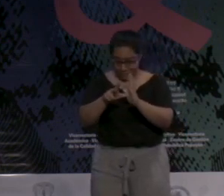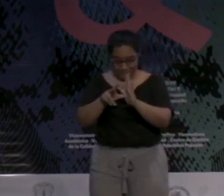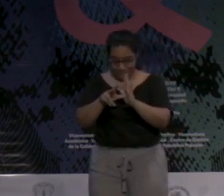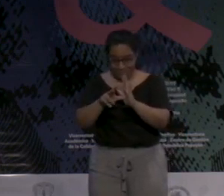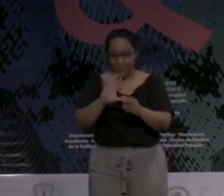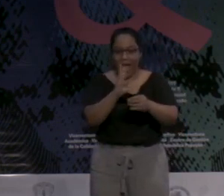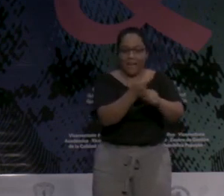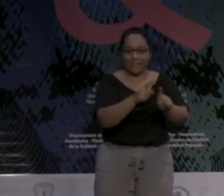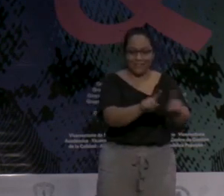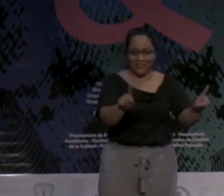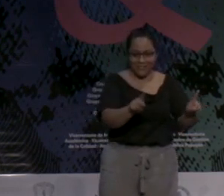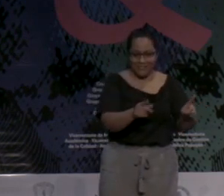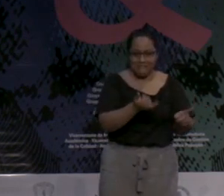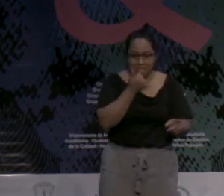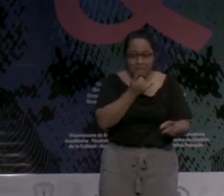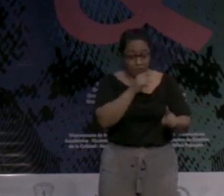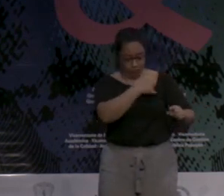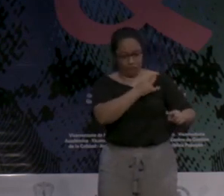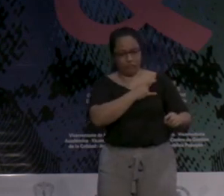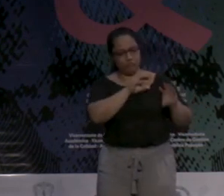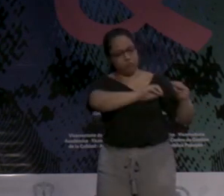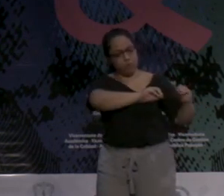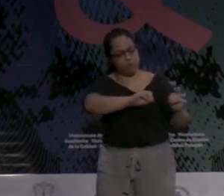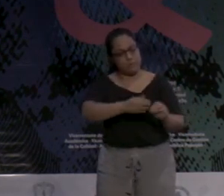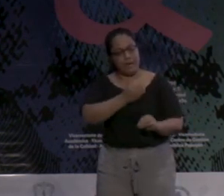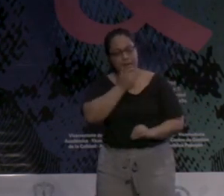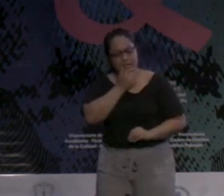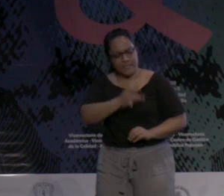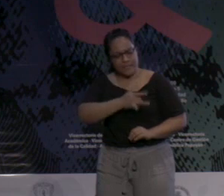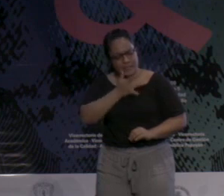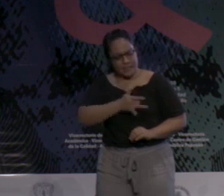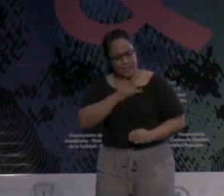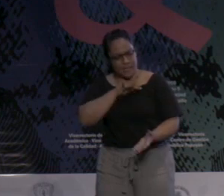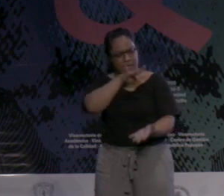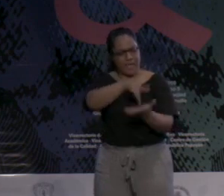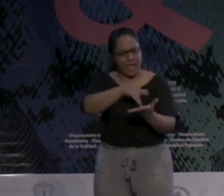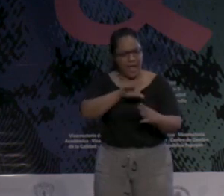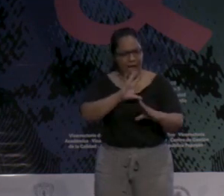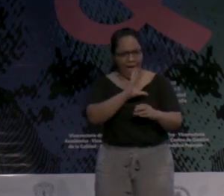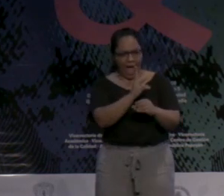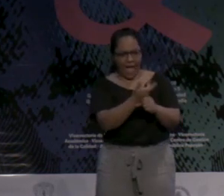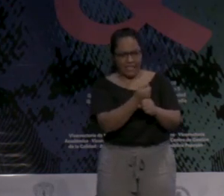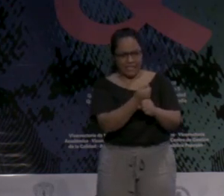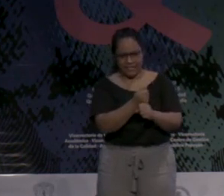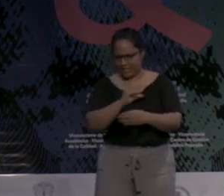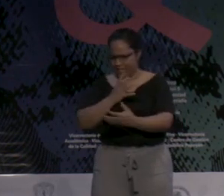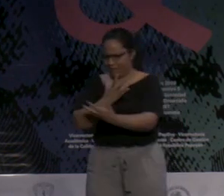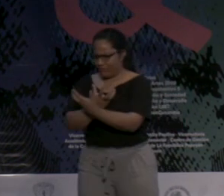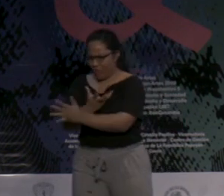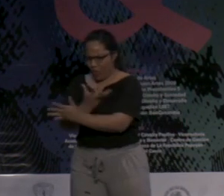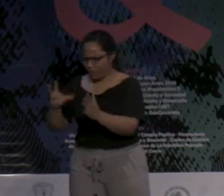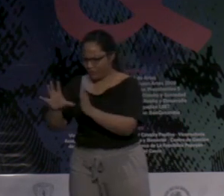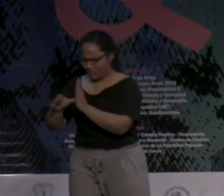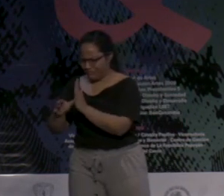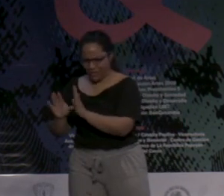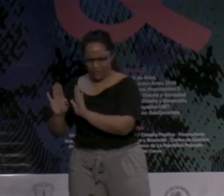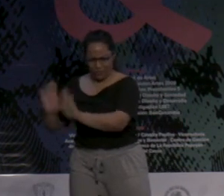dicen: pero tú, ¿cómo puedes saber que funcionó esto? ¿Qué has medido? ¿Qué has parametrizado? ¿Qué has hecho? No, nosotros en el arte no